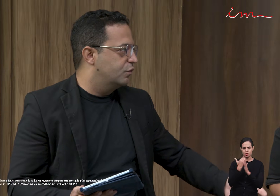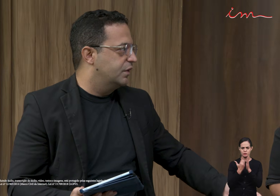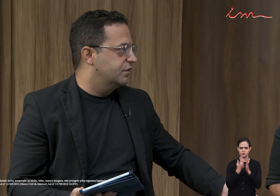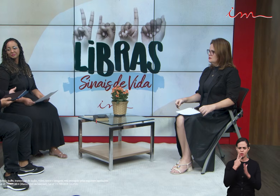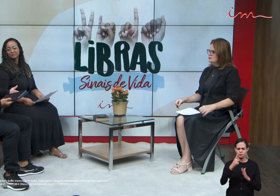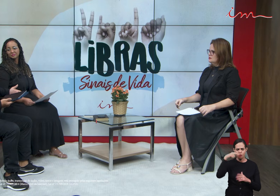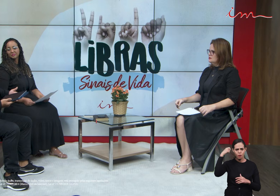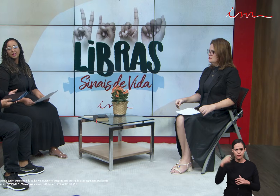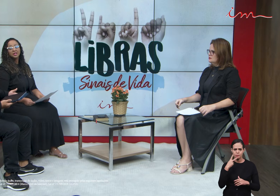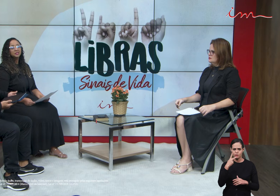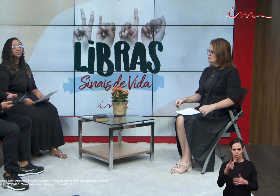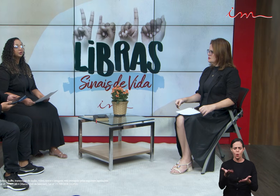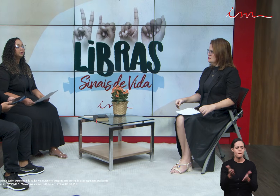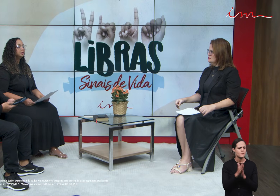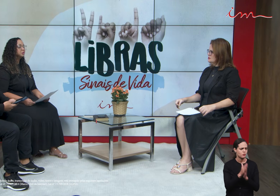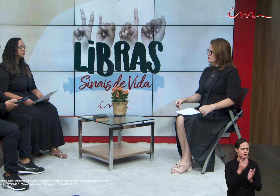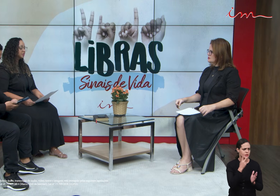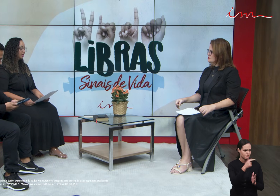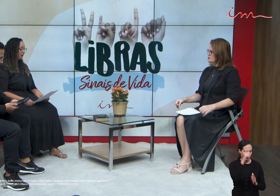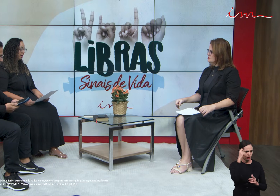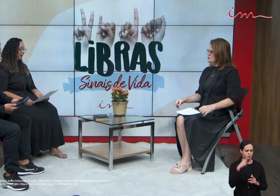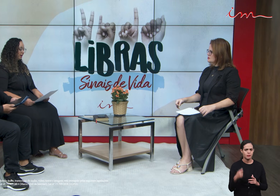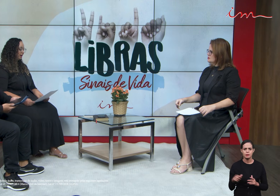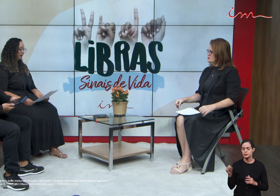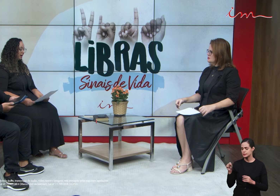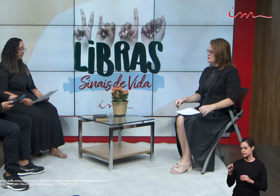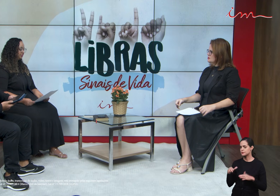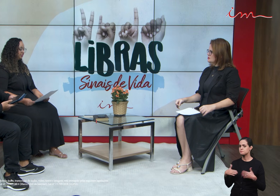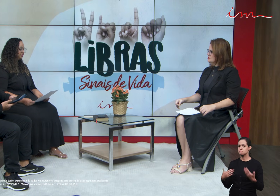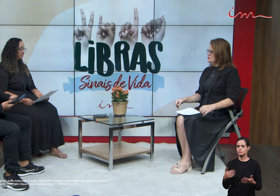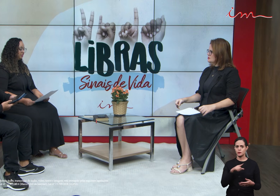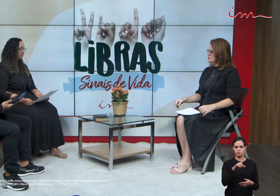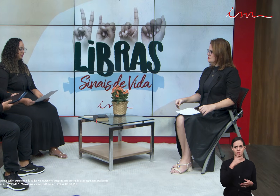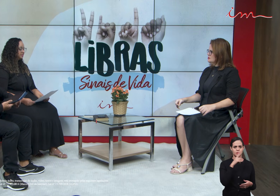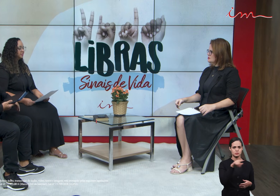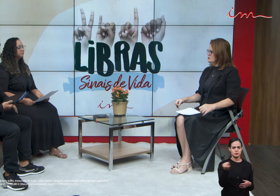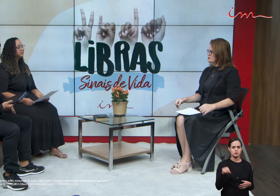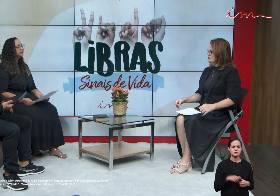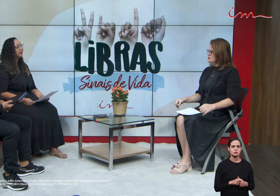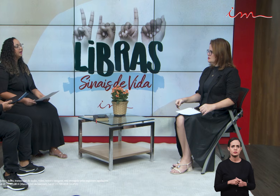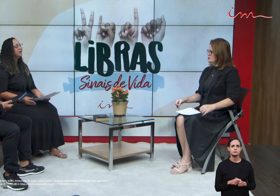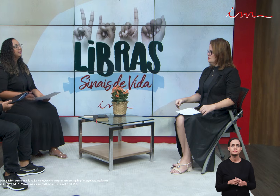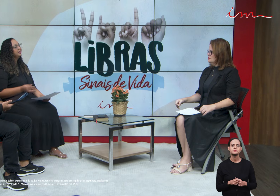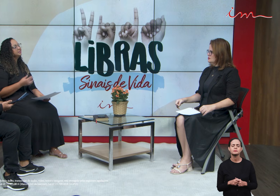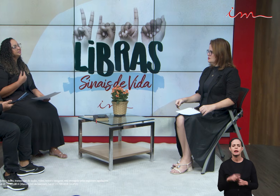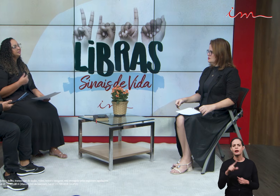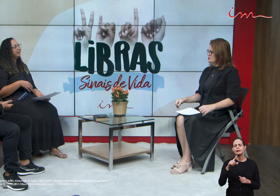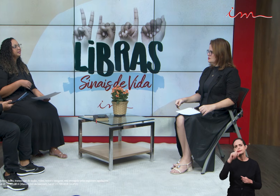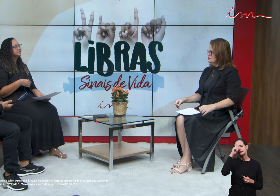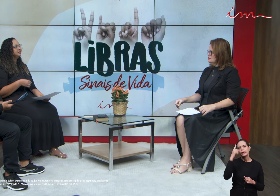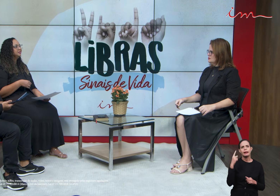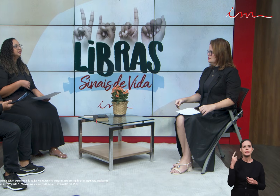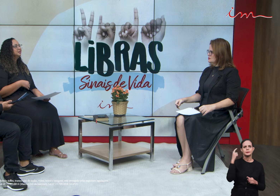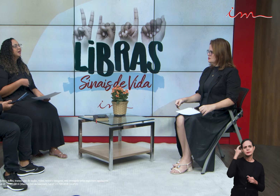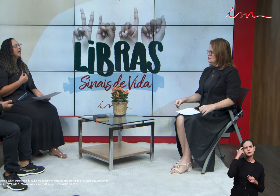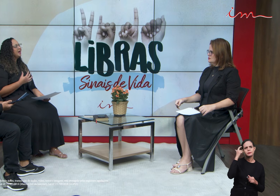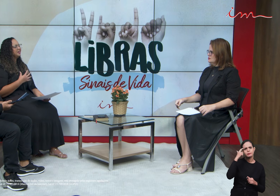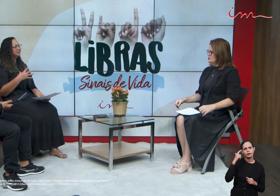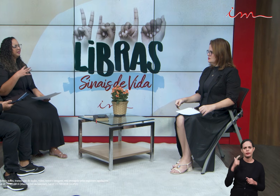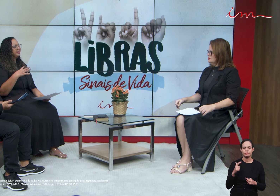falasse sobre isso. Então, irmãos, a gente sempre dá essa ideia